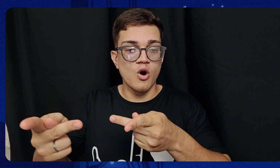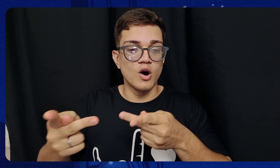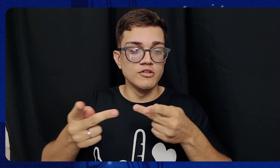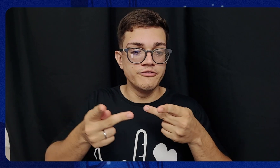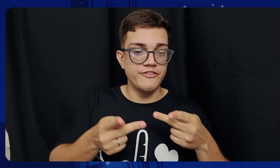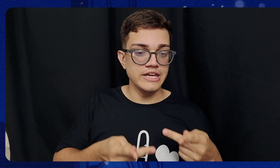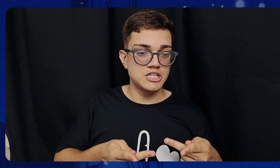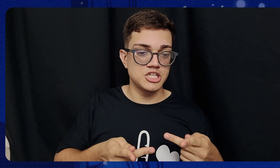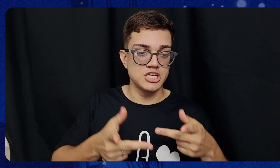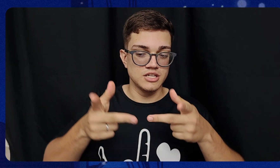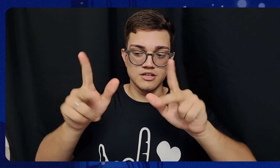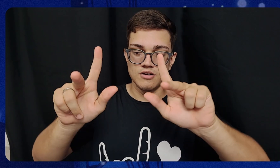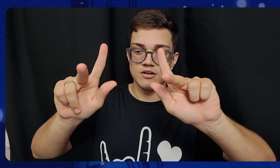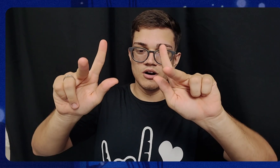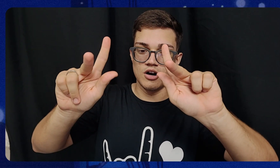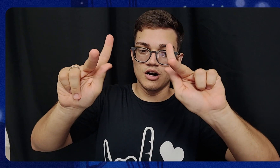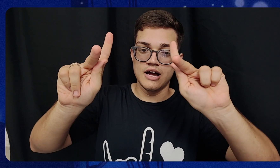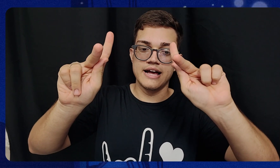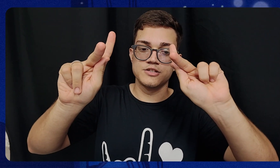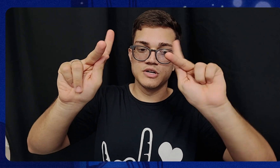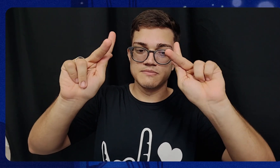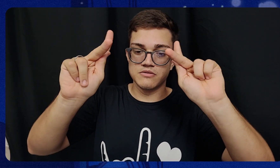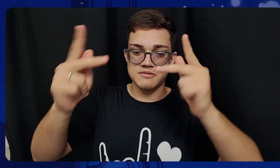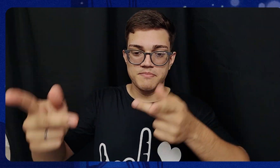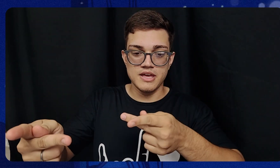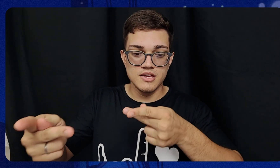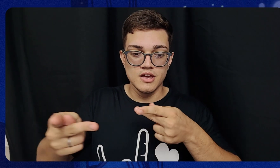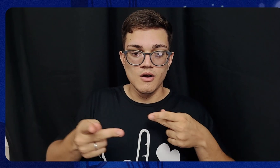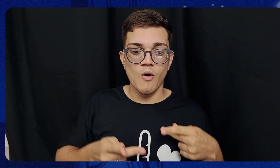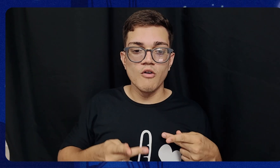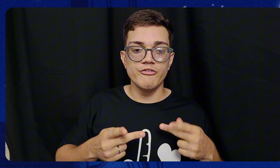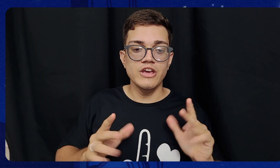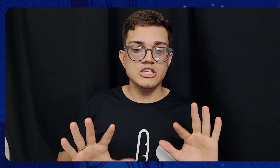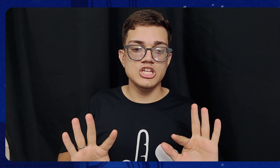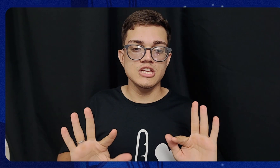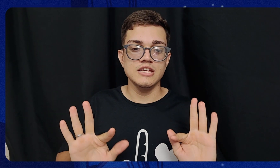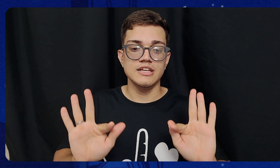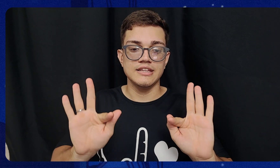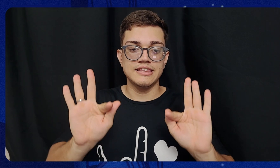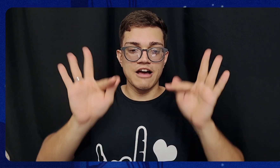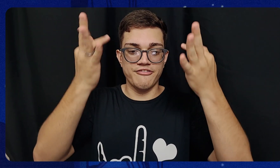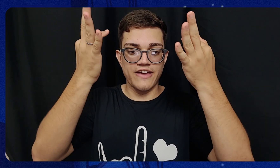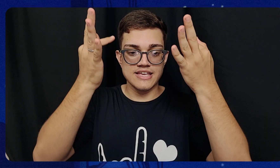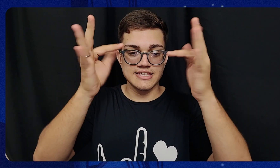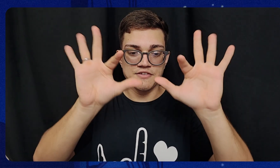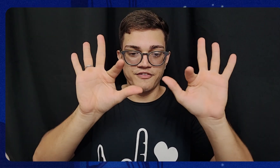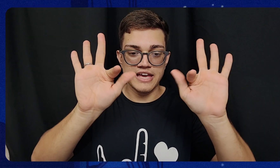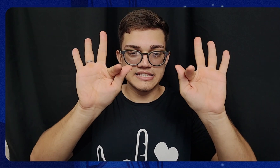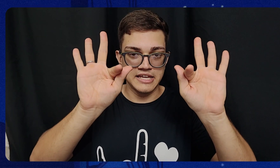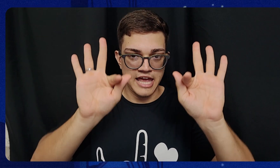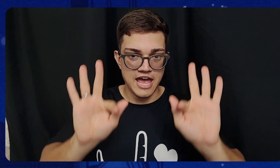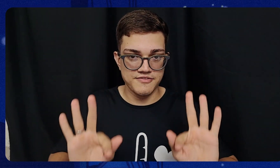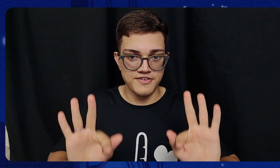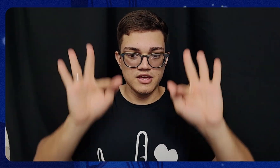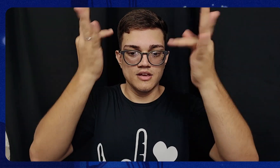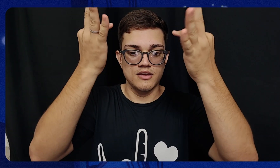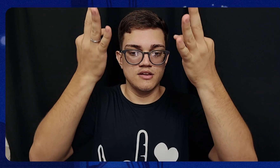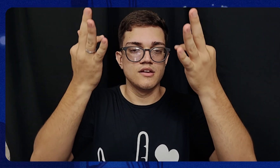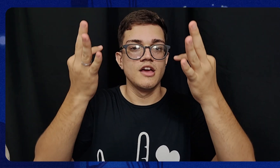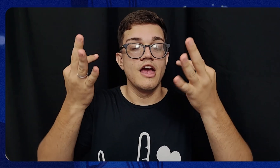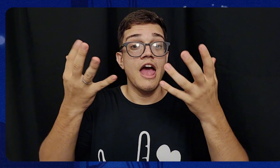o convite, ó, as duas mãos em P, convite da festa, festa em